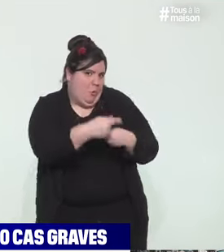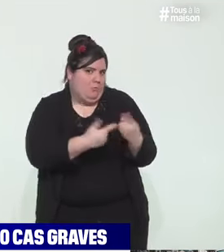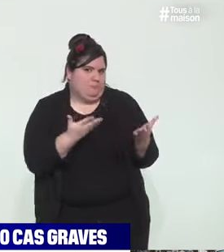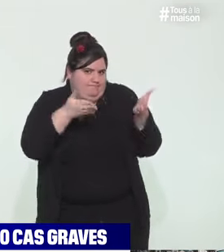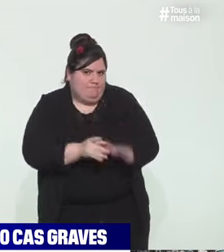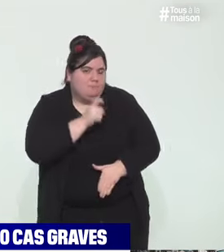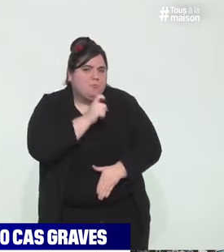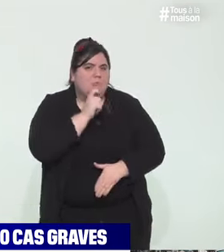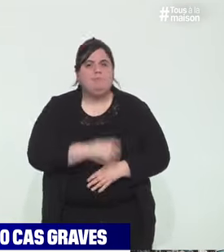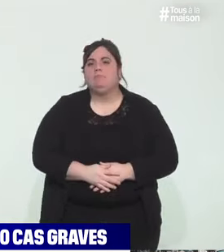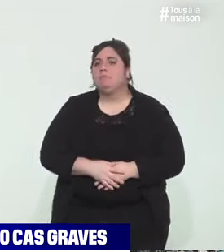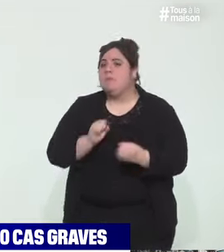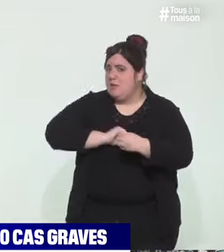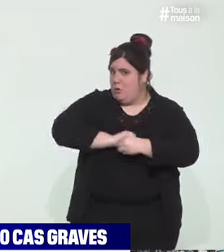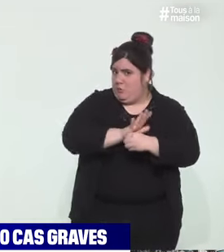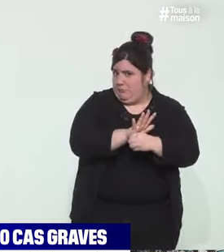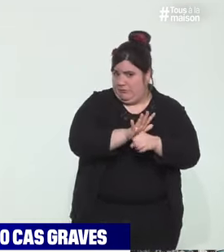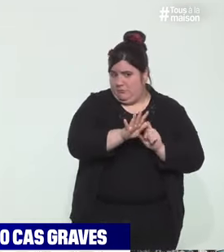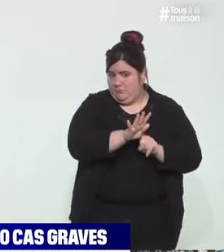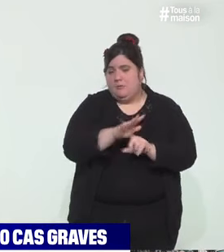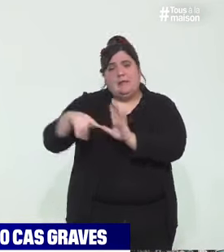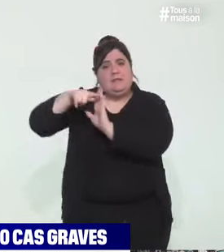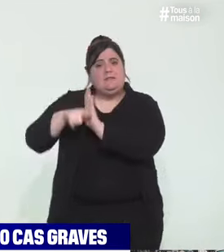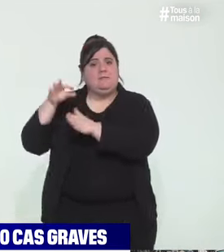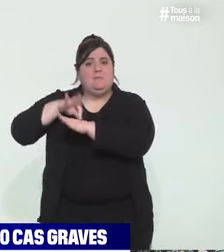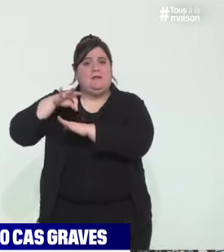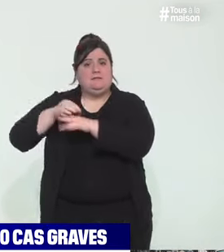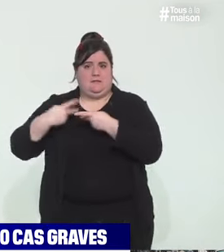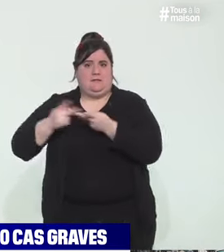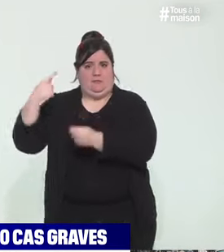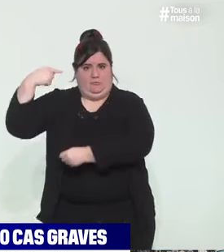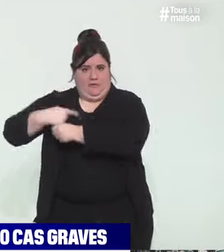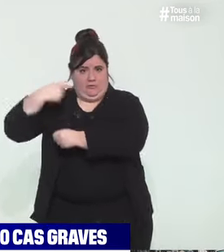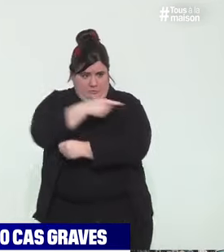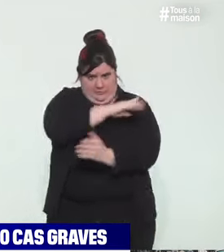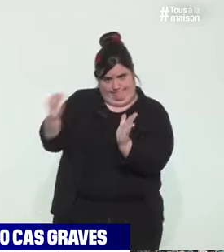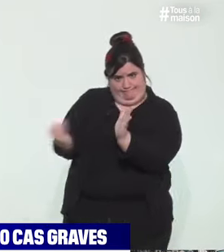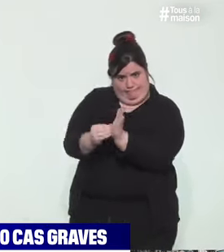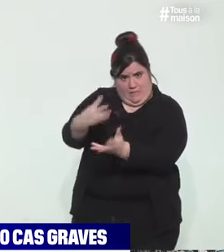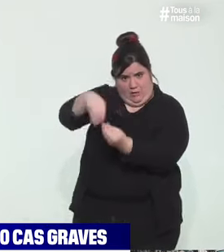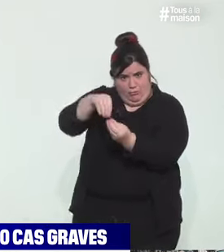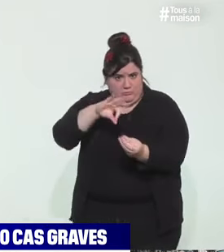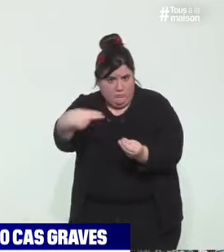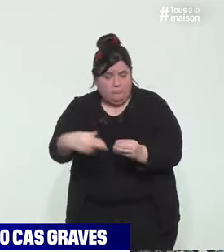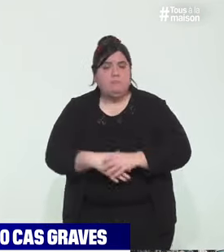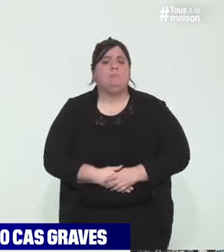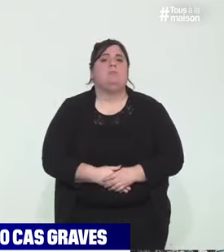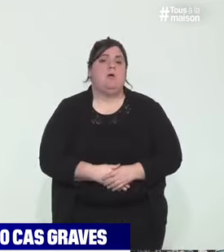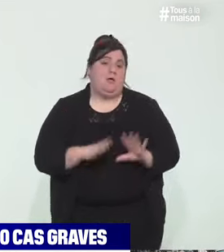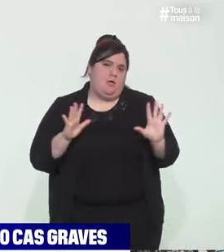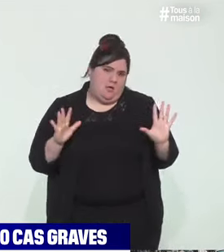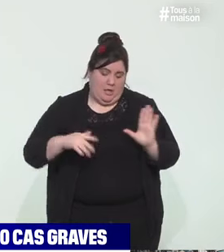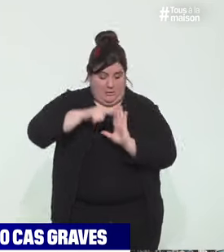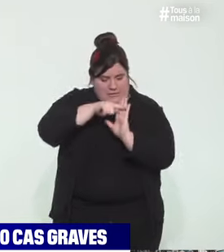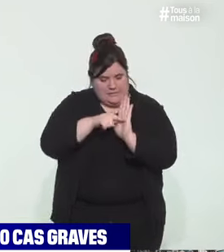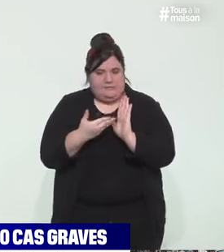déclaration obligatoire? Alors, la liste des maladies à déclaration obligatoire, c'est une liste qui est régulièrement actualisée, qui